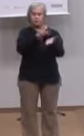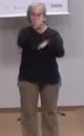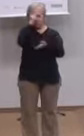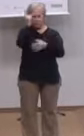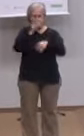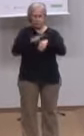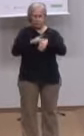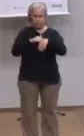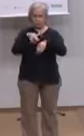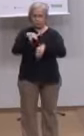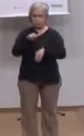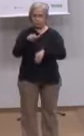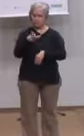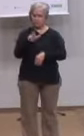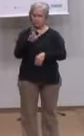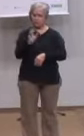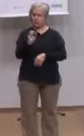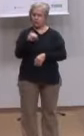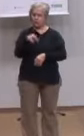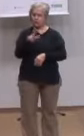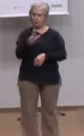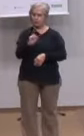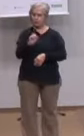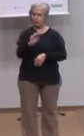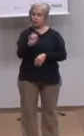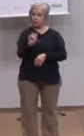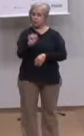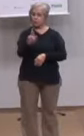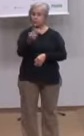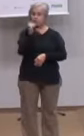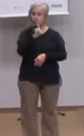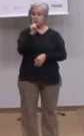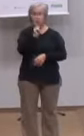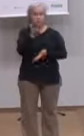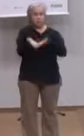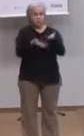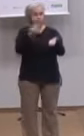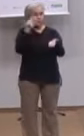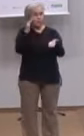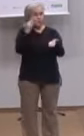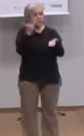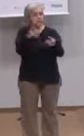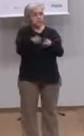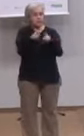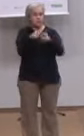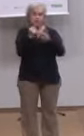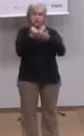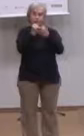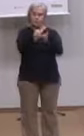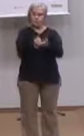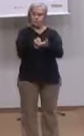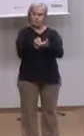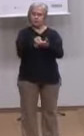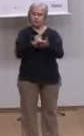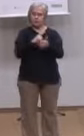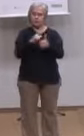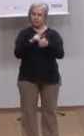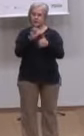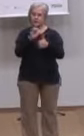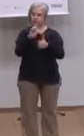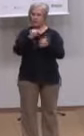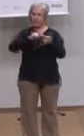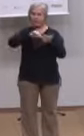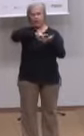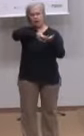neuromuscular. Porque ele consegue, se ele consegue entender o complexo neuromuscular, ele vai conseguir tanto apoiar quem tem ela, quem tem distrofia muscular, quem